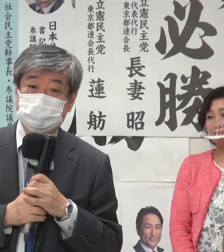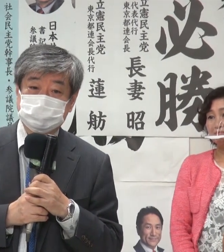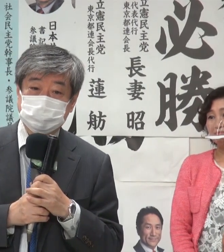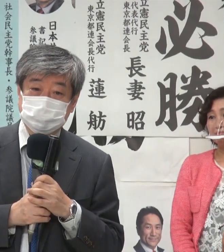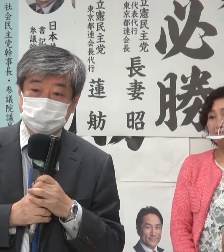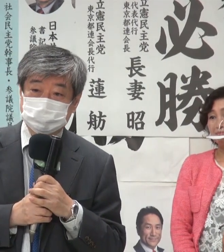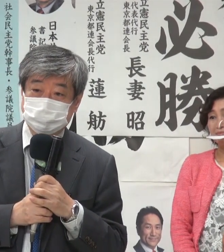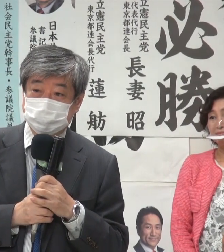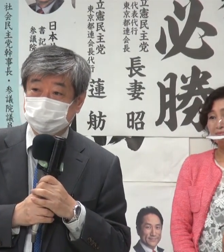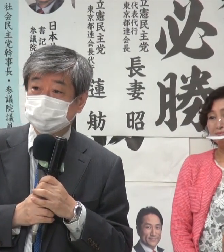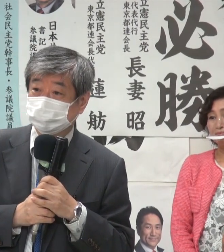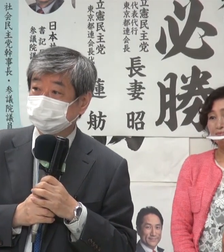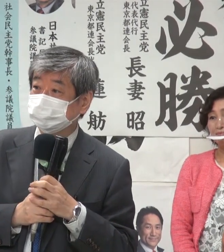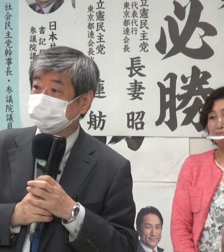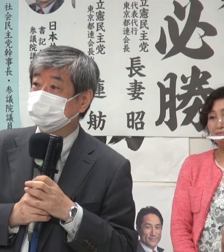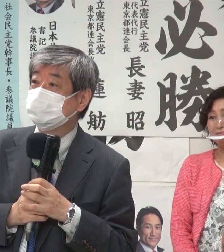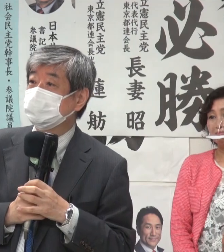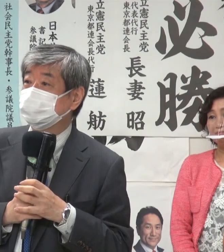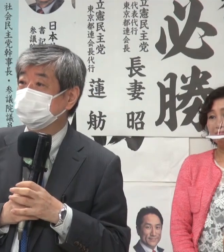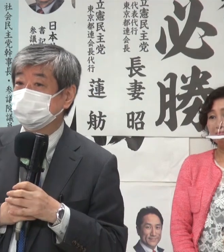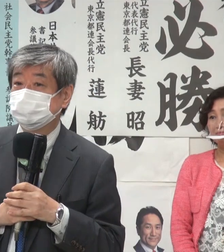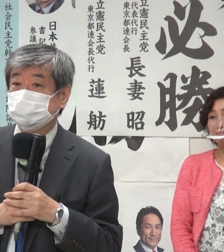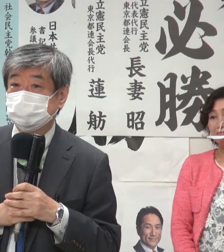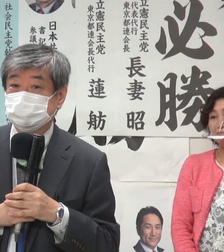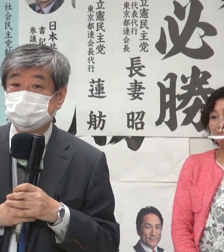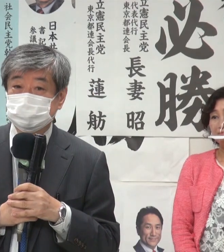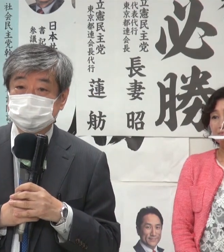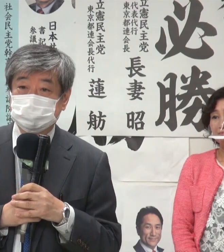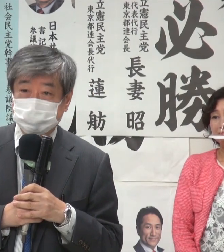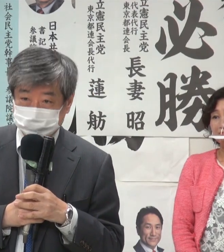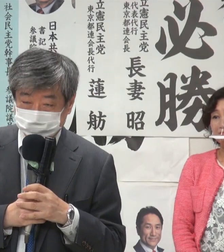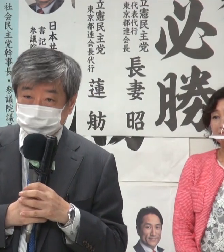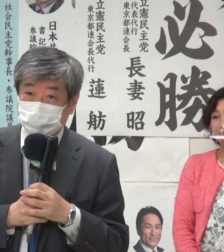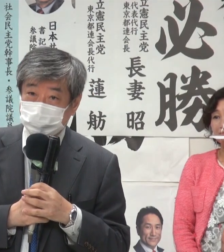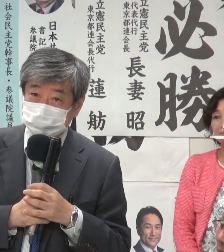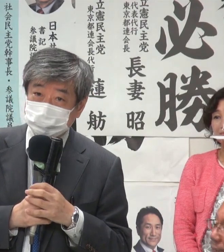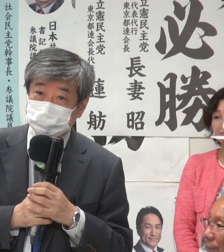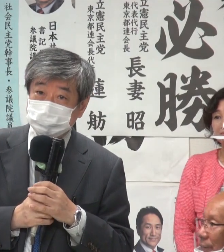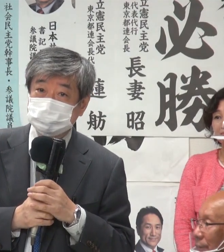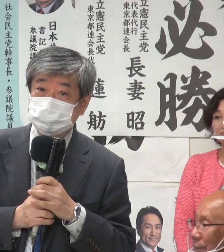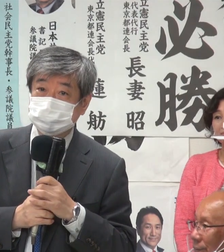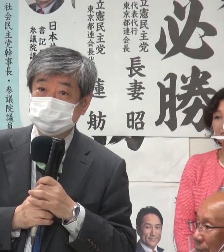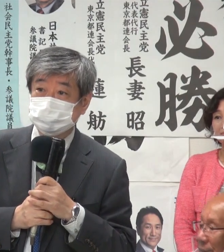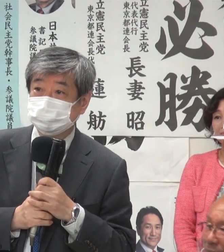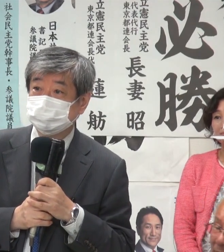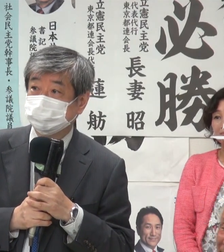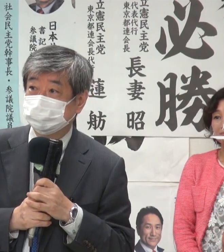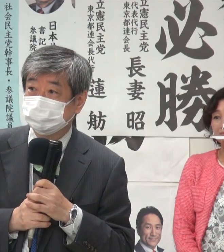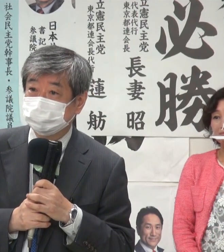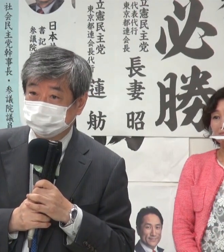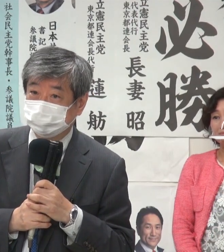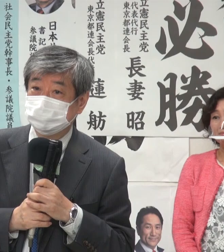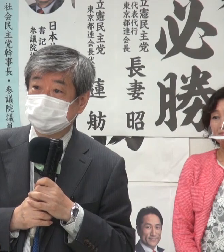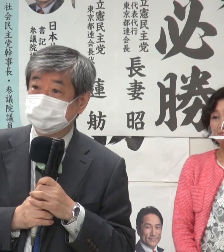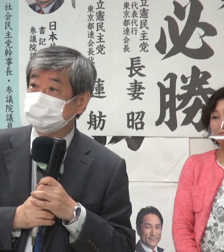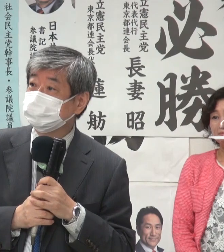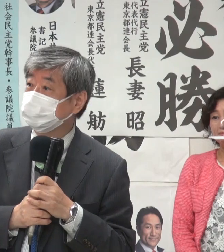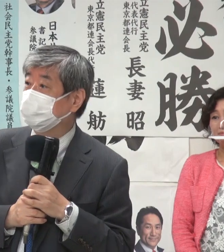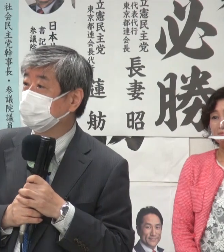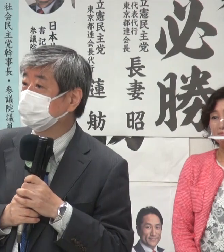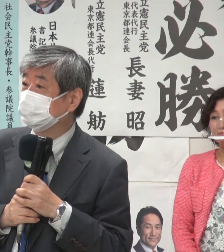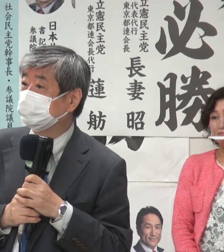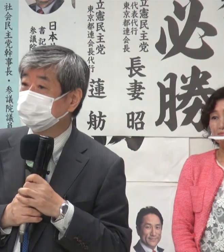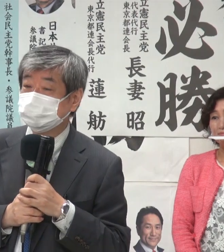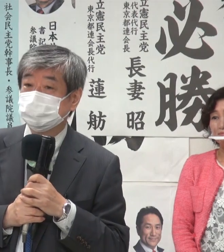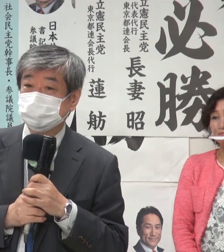り、3位との差は開いているという、データが出てますので、そういう選挙情勢になるというふう